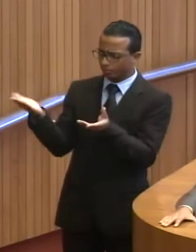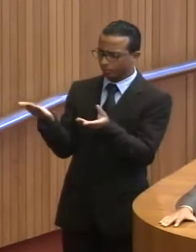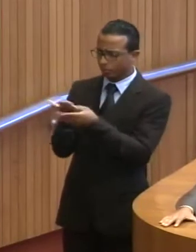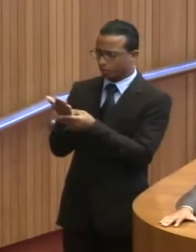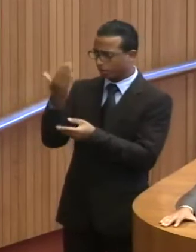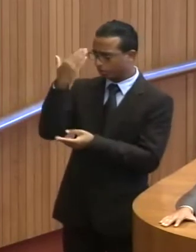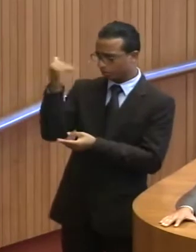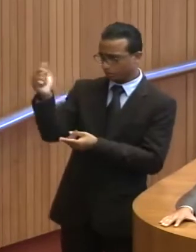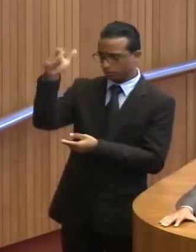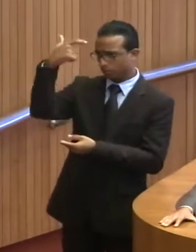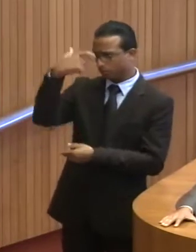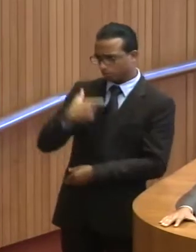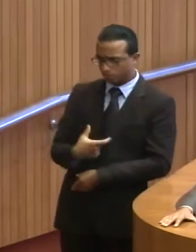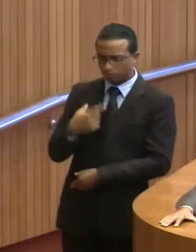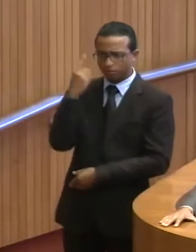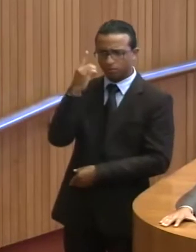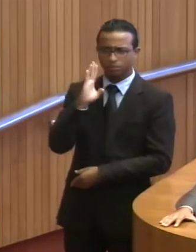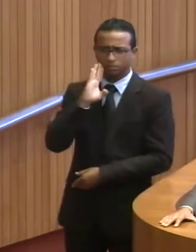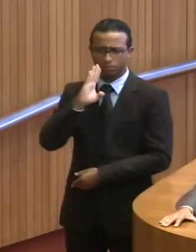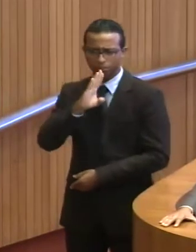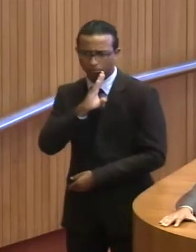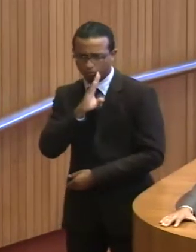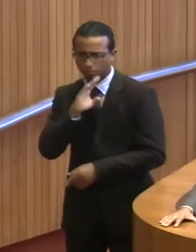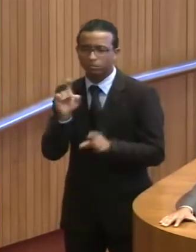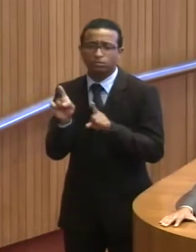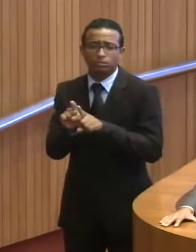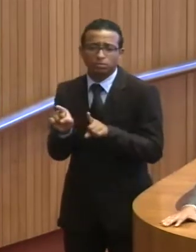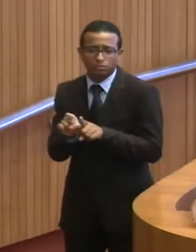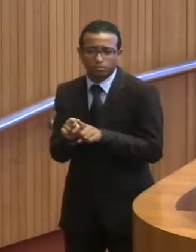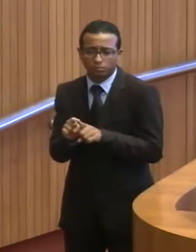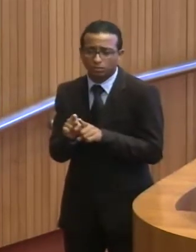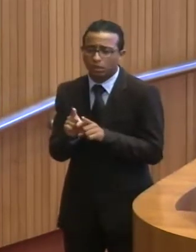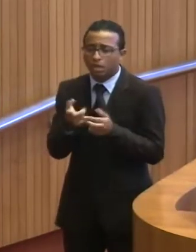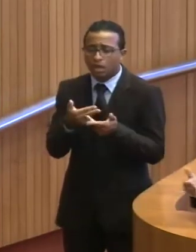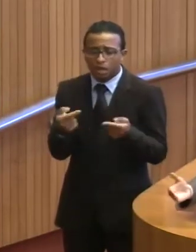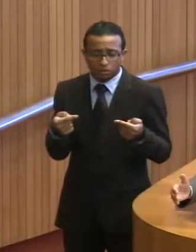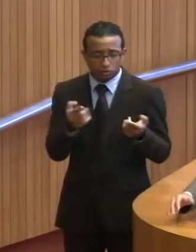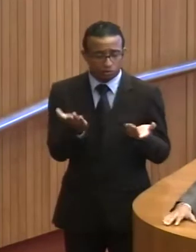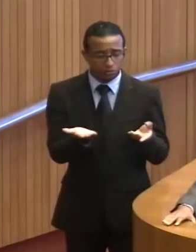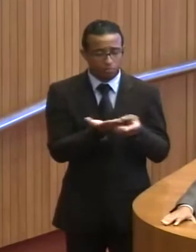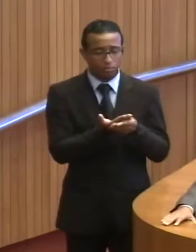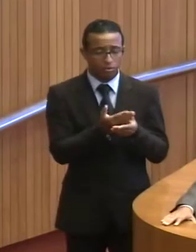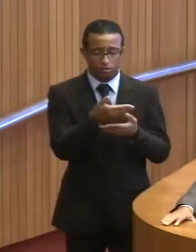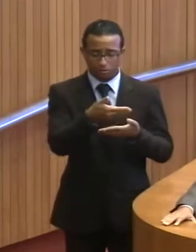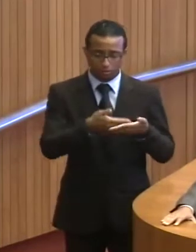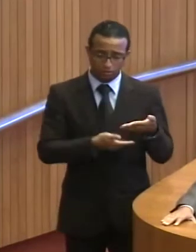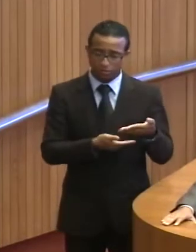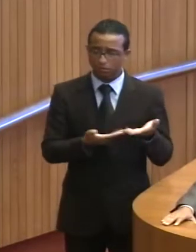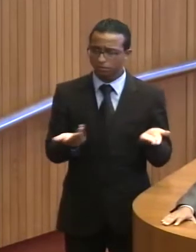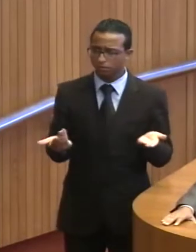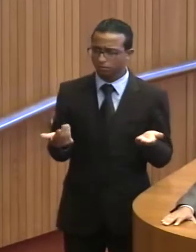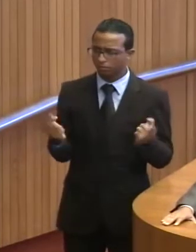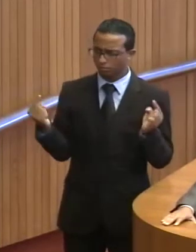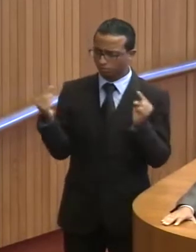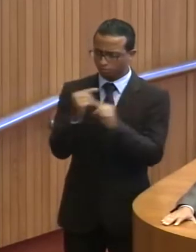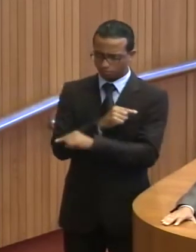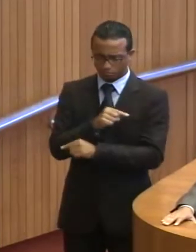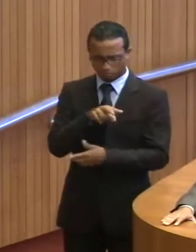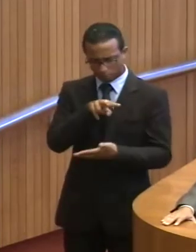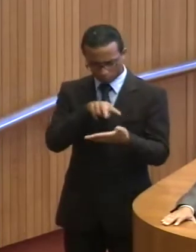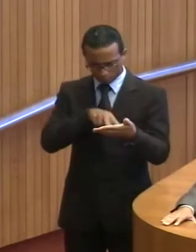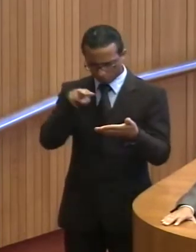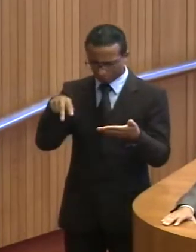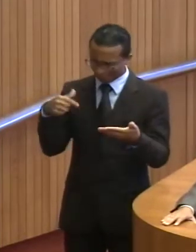invocadas para a condenação dos responsáveis e os termos em que foi promovida a citação deles, o que por si